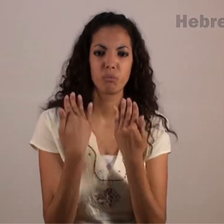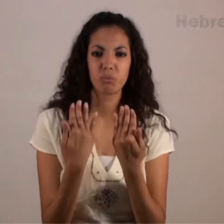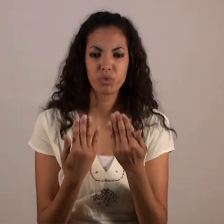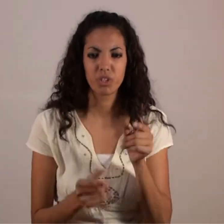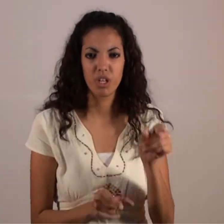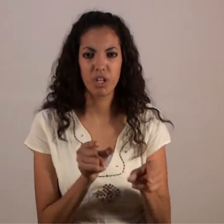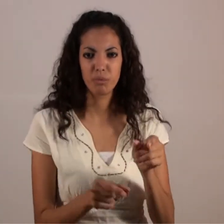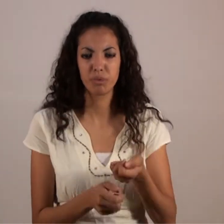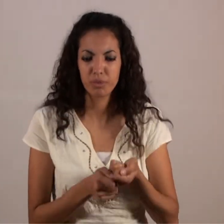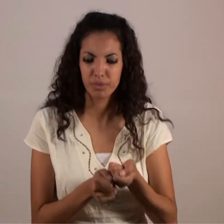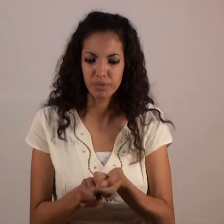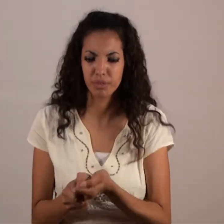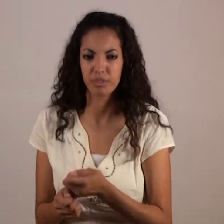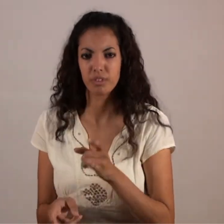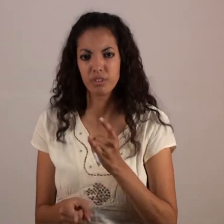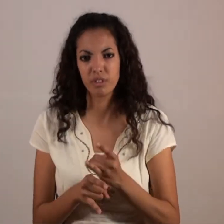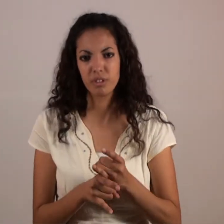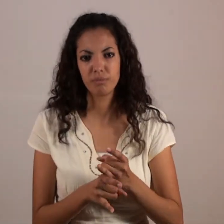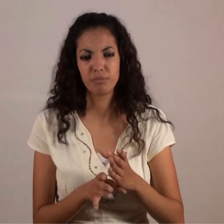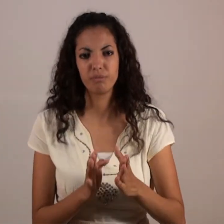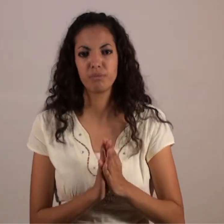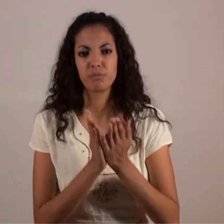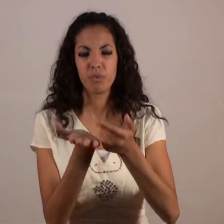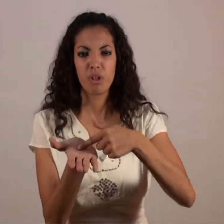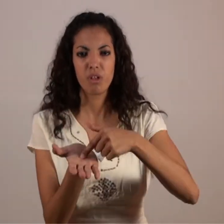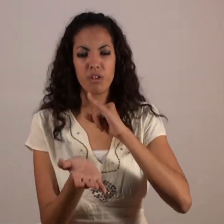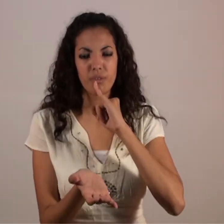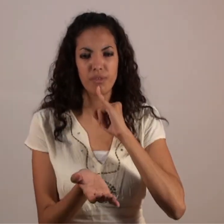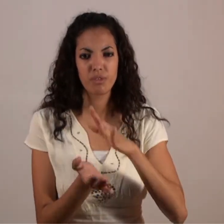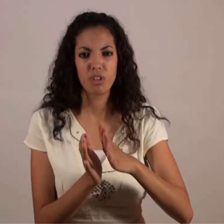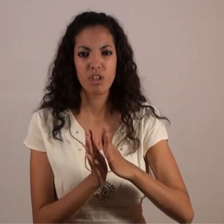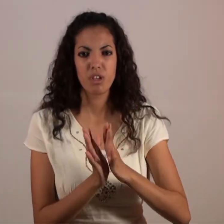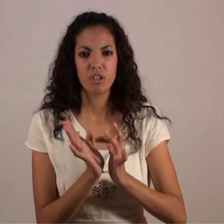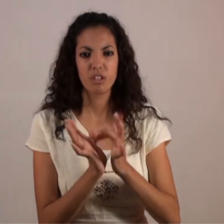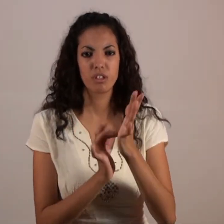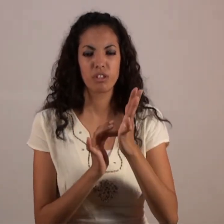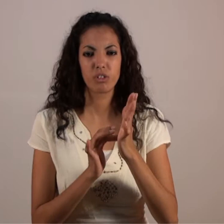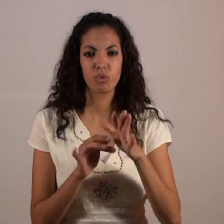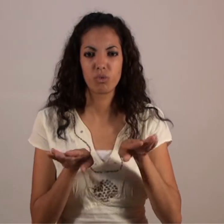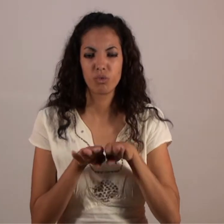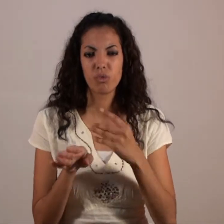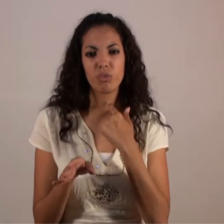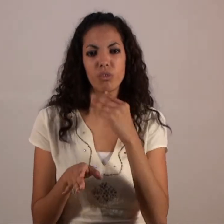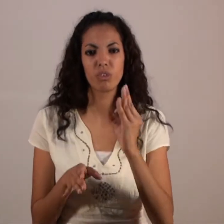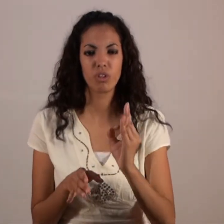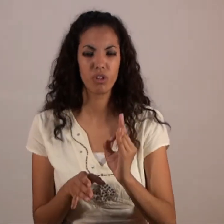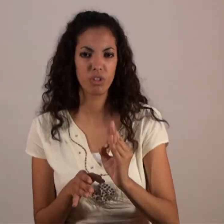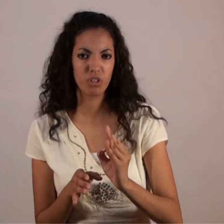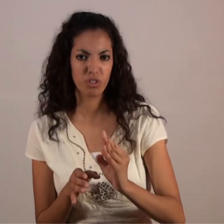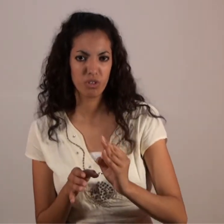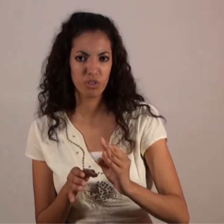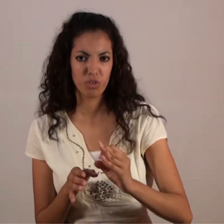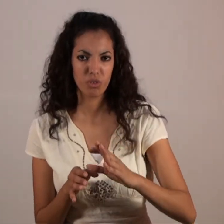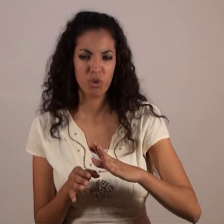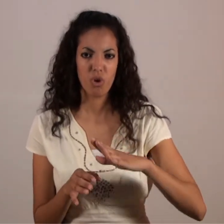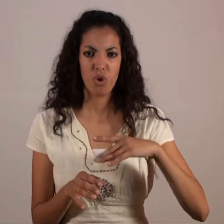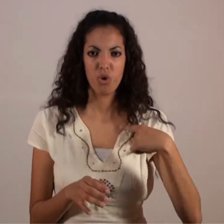Hebreos 3:6 dice: pero Cristo, como hijo sobre su casa, la cual casa somos nosotros,